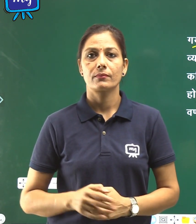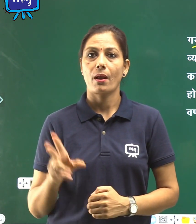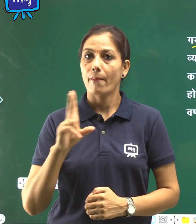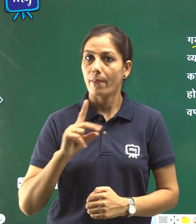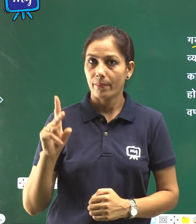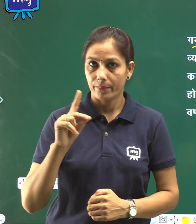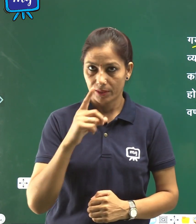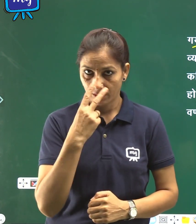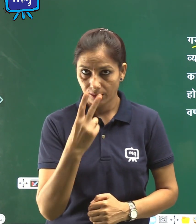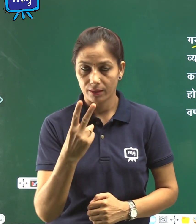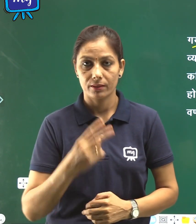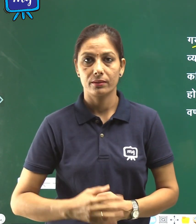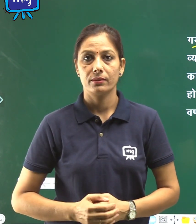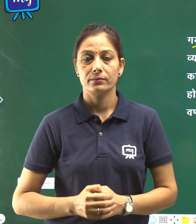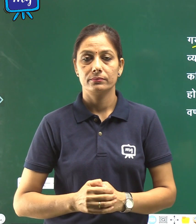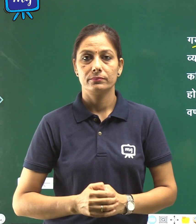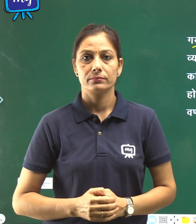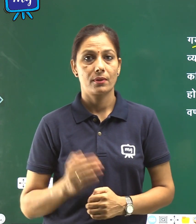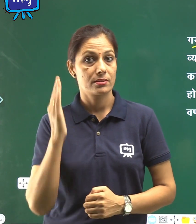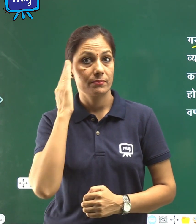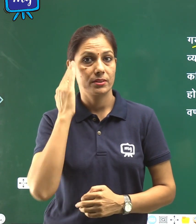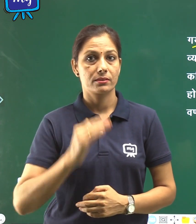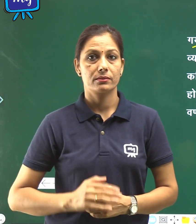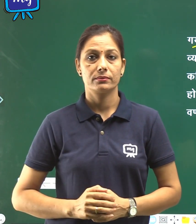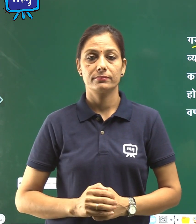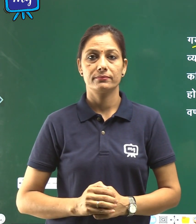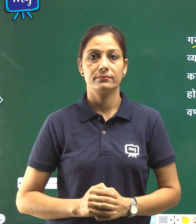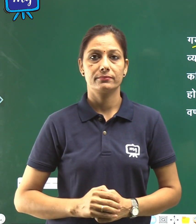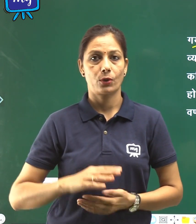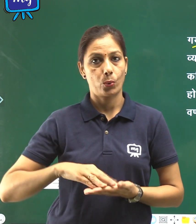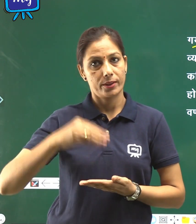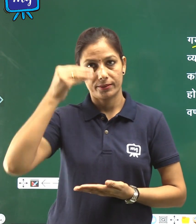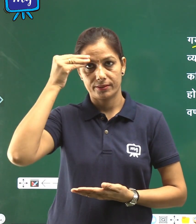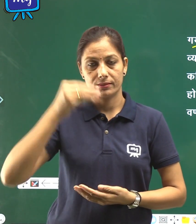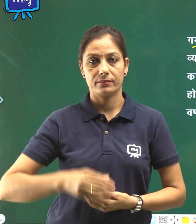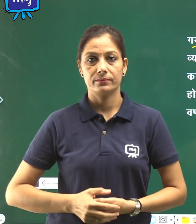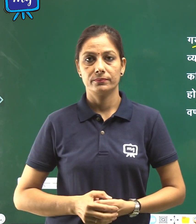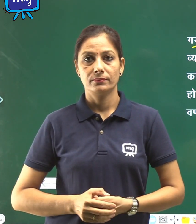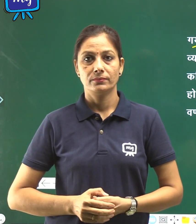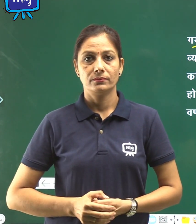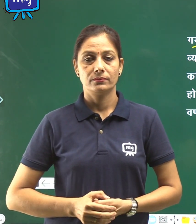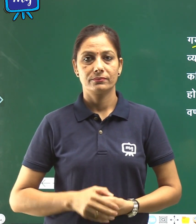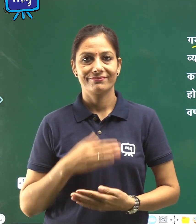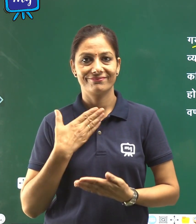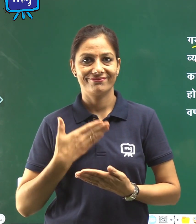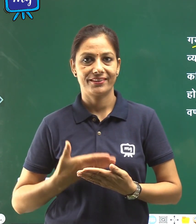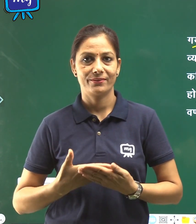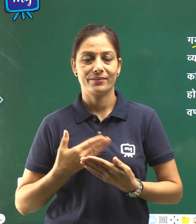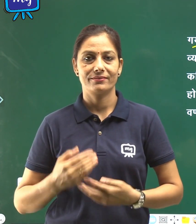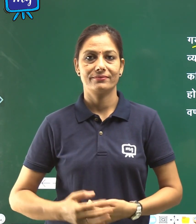बार बार देखें, समझें और याद करें। धन्यवाद।